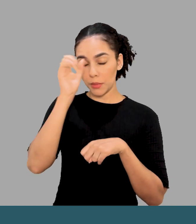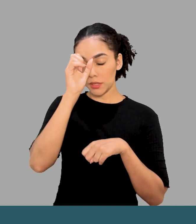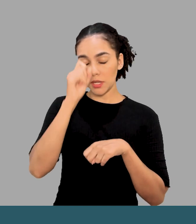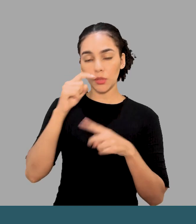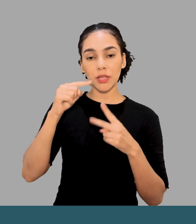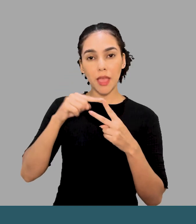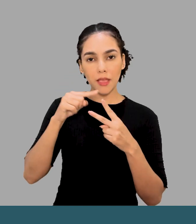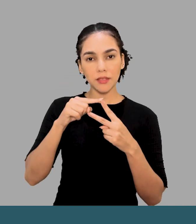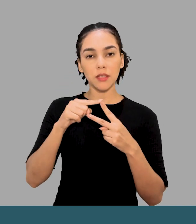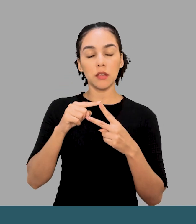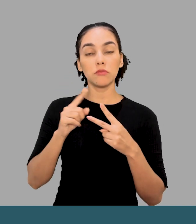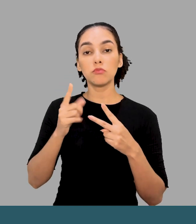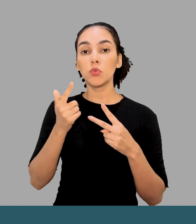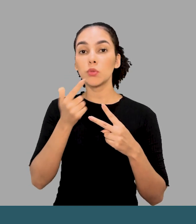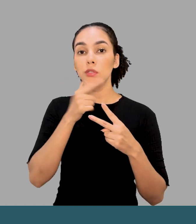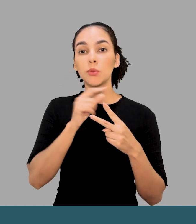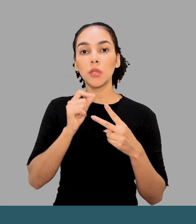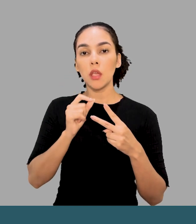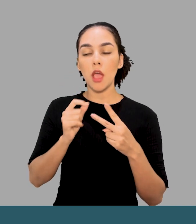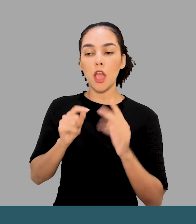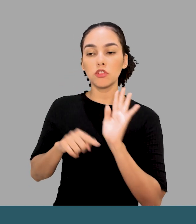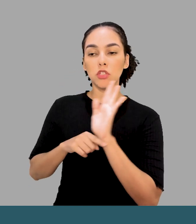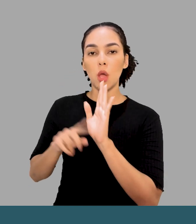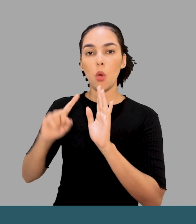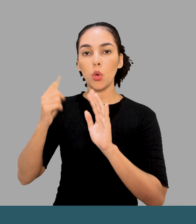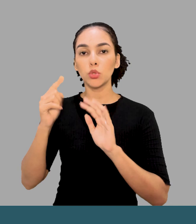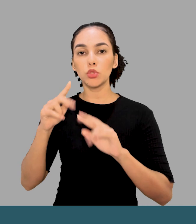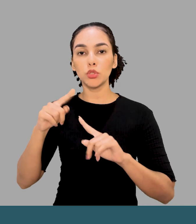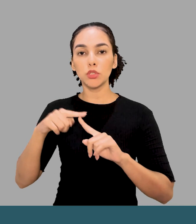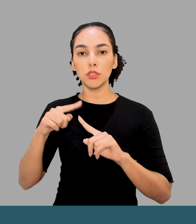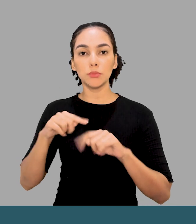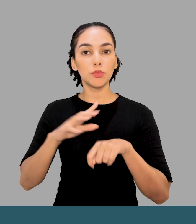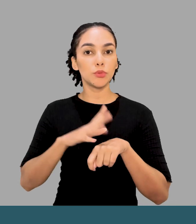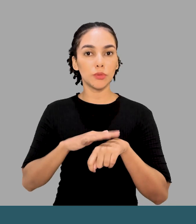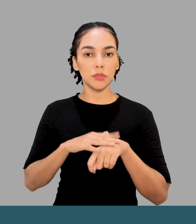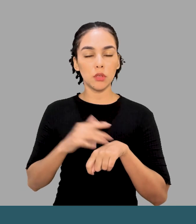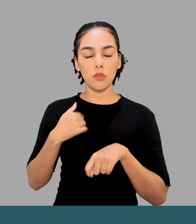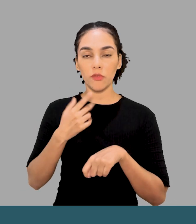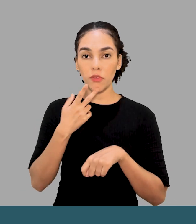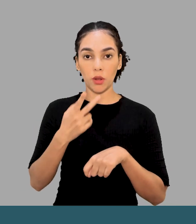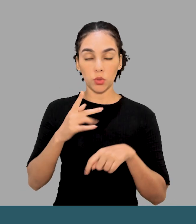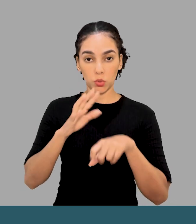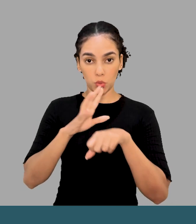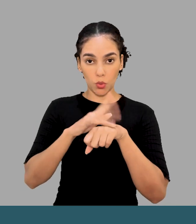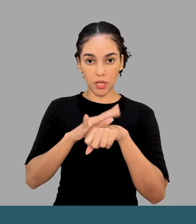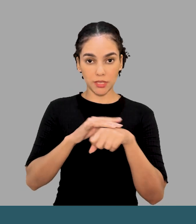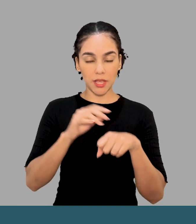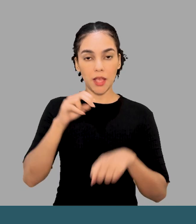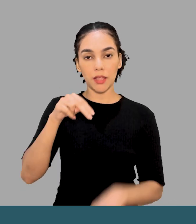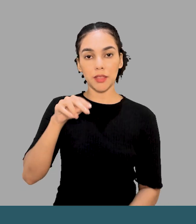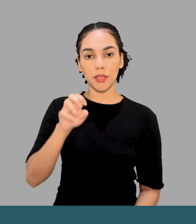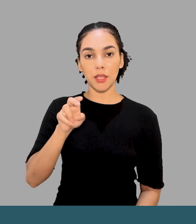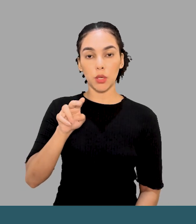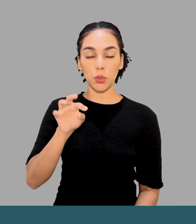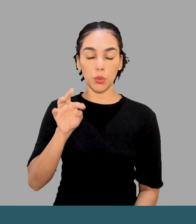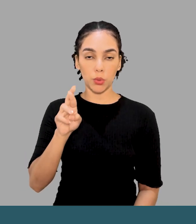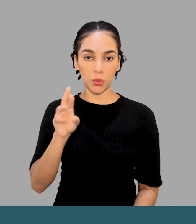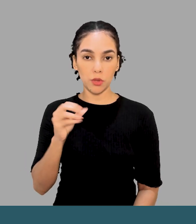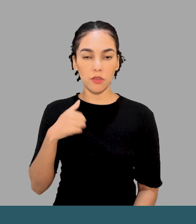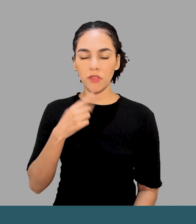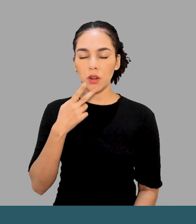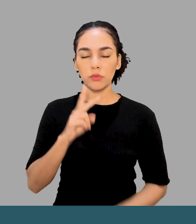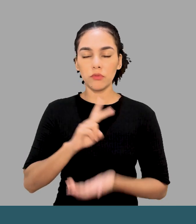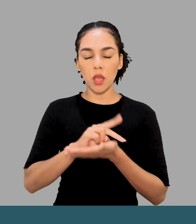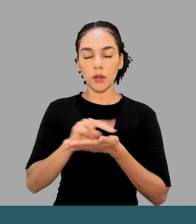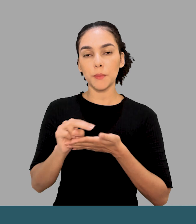de Duchenne veio para outras doenças também. Quando eu falo em doença neuromuscular, eu estou falando, veja só o caminho, medula